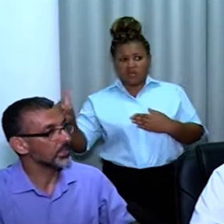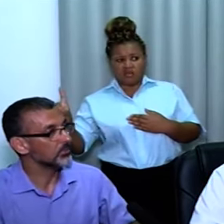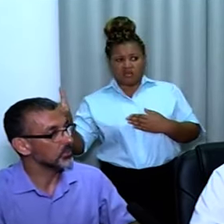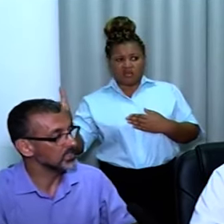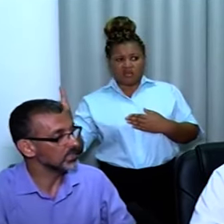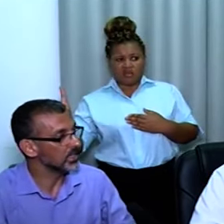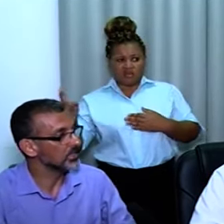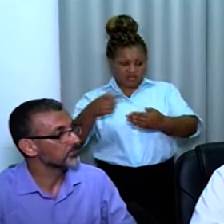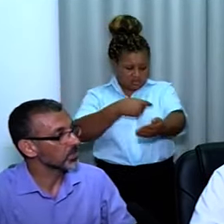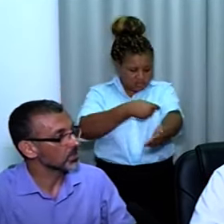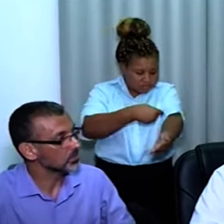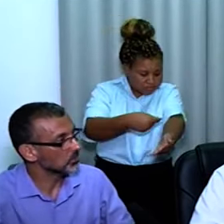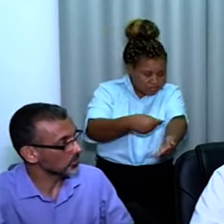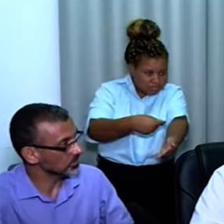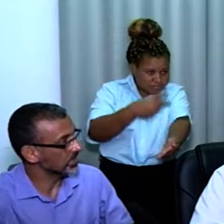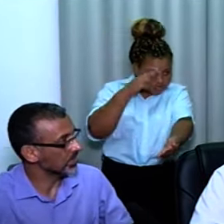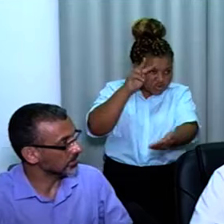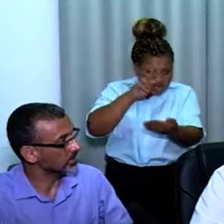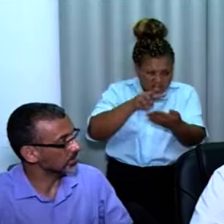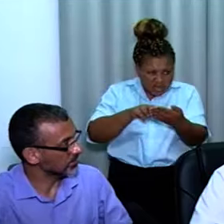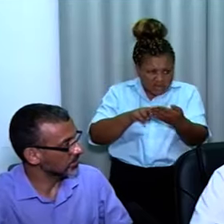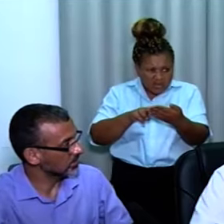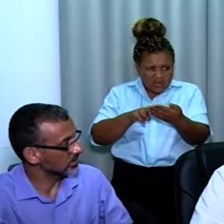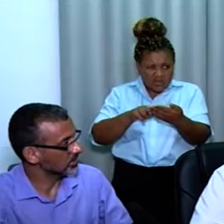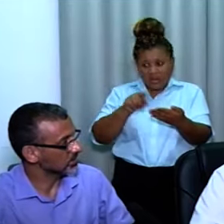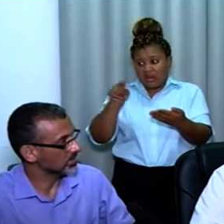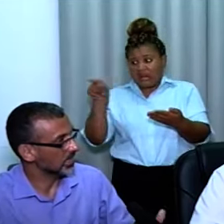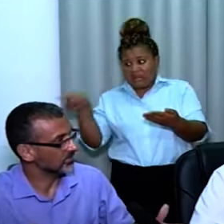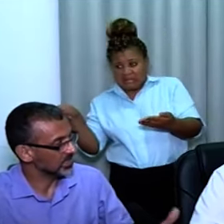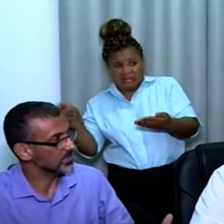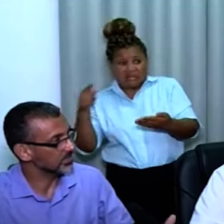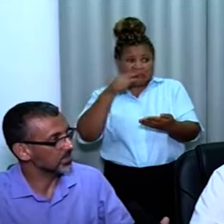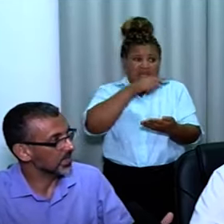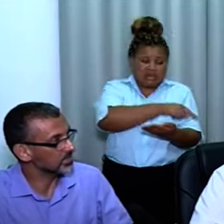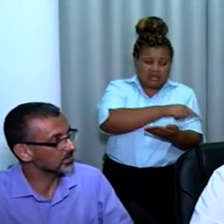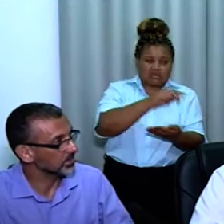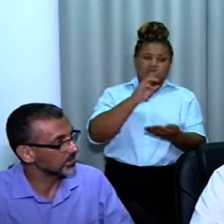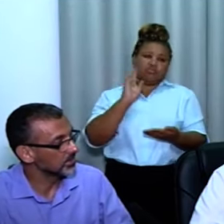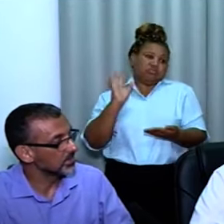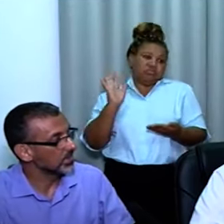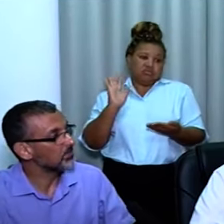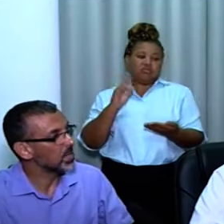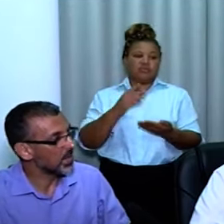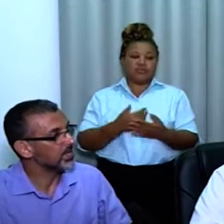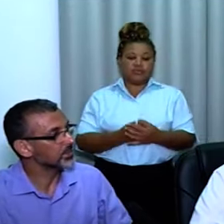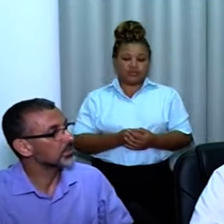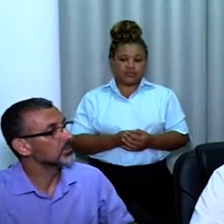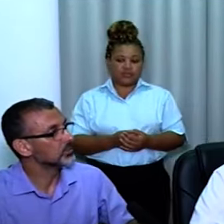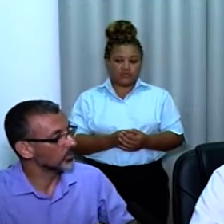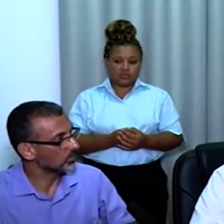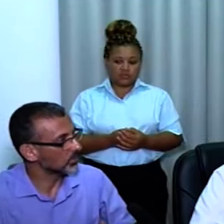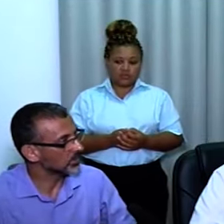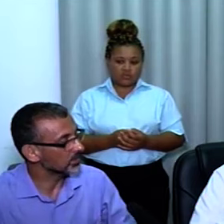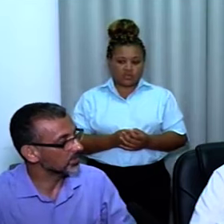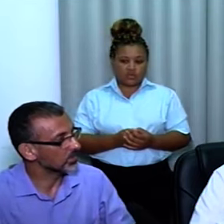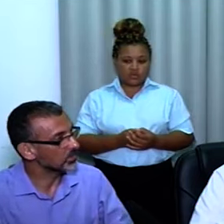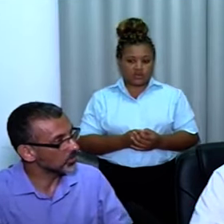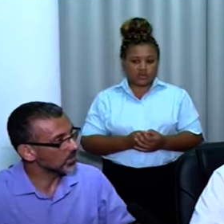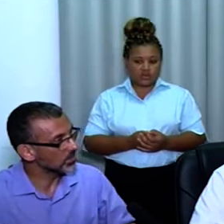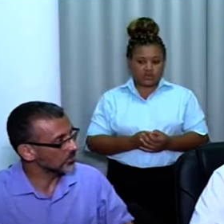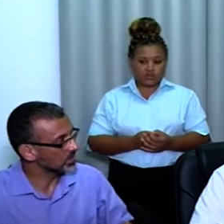après vous décidez si vous pouvez continuer à entrer dans sa facilité la santé. Et la plupart des temps, oui, vous pouvez entrer,